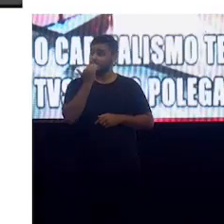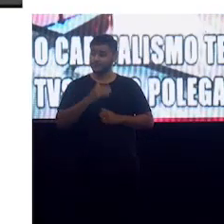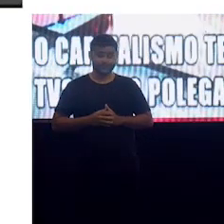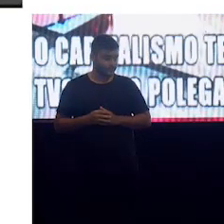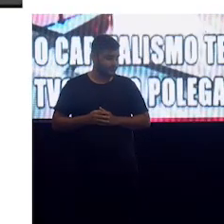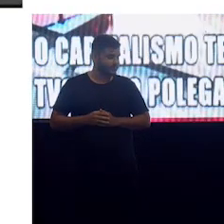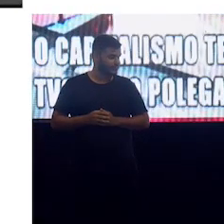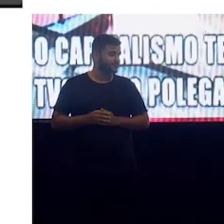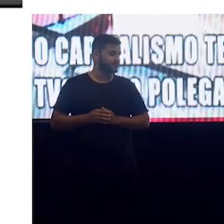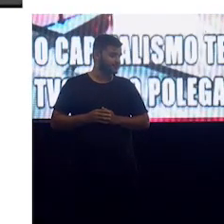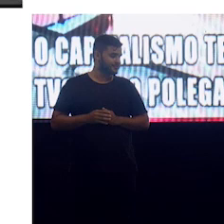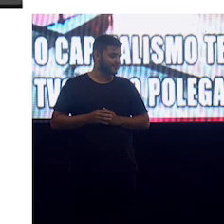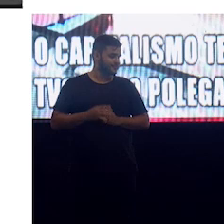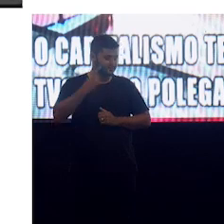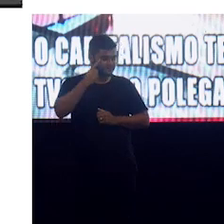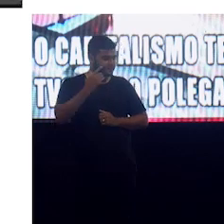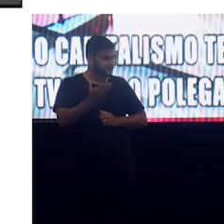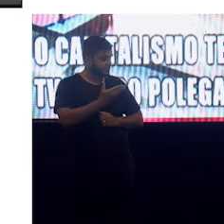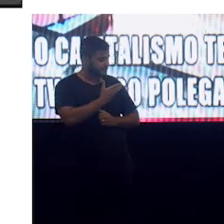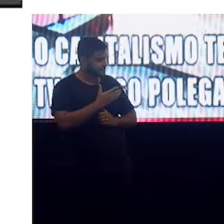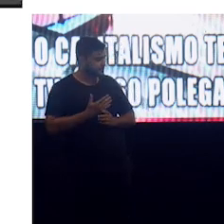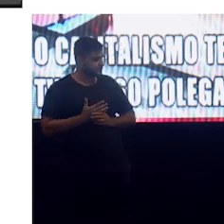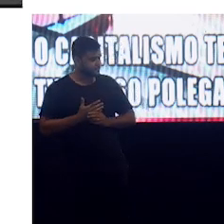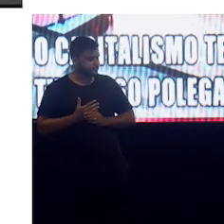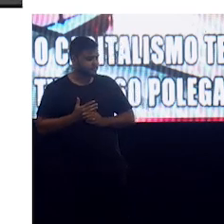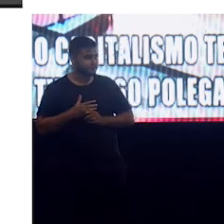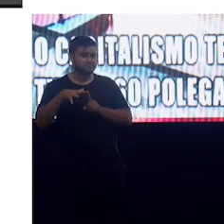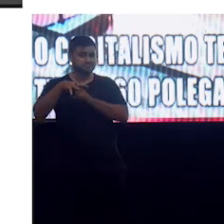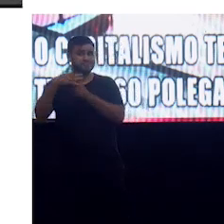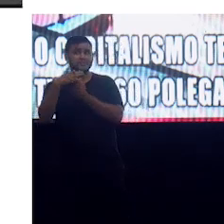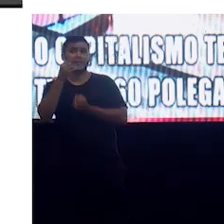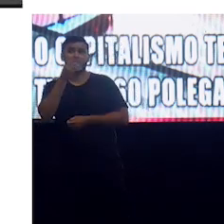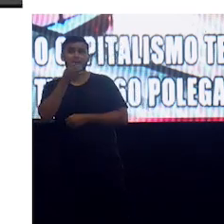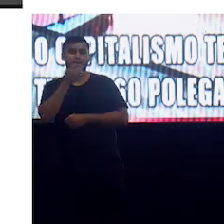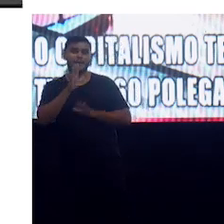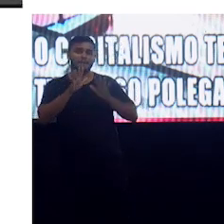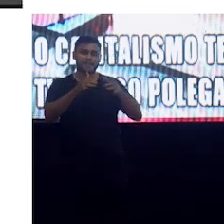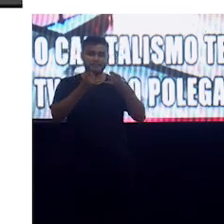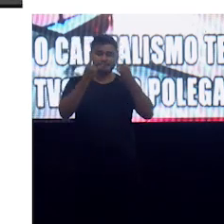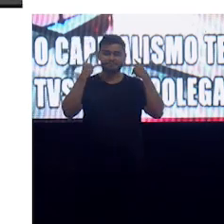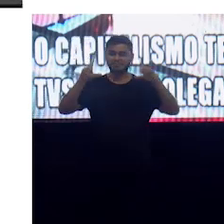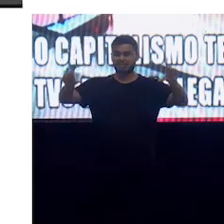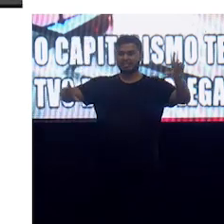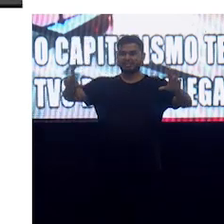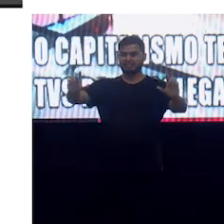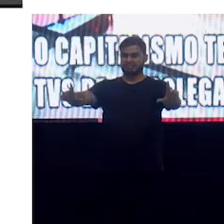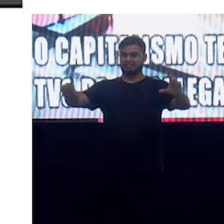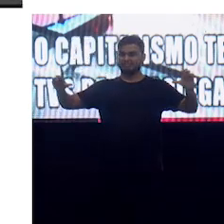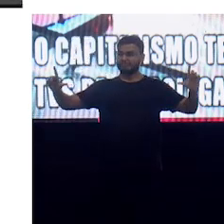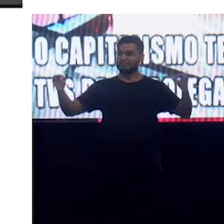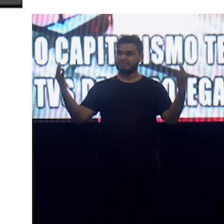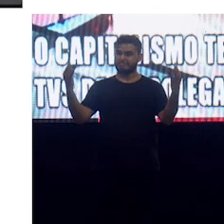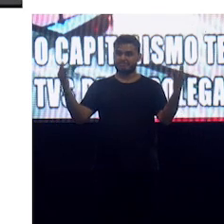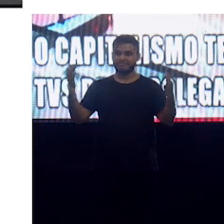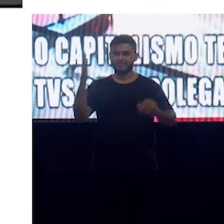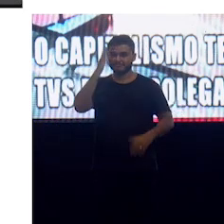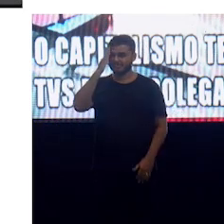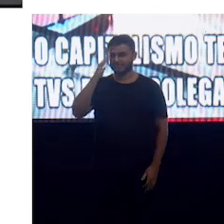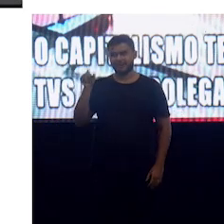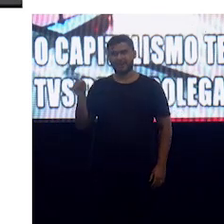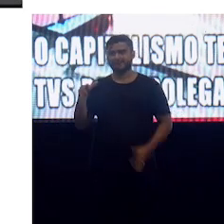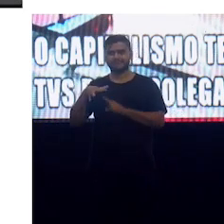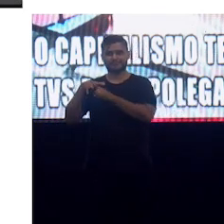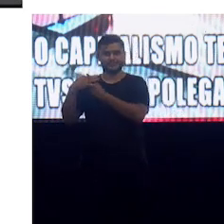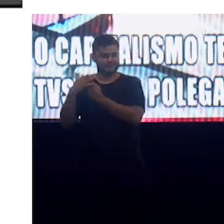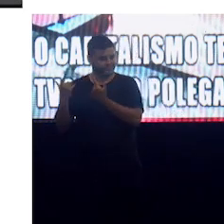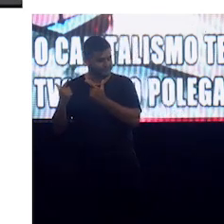Finalmente, socialismo tem bons argumentos, mas o capitalismo tem essas TVs de 60 polegadas. E você não tem nenhum dos dois, nem a